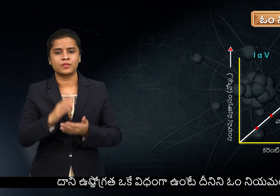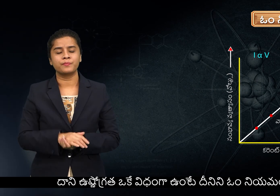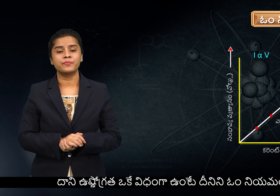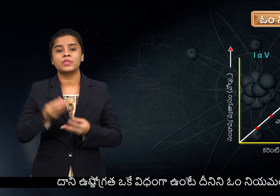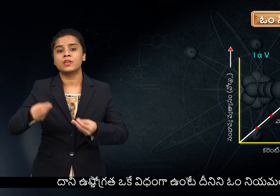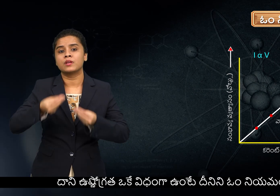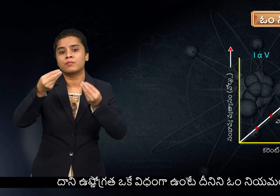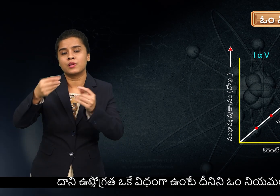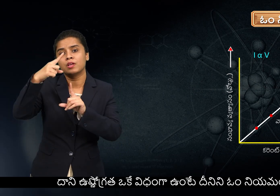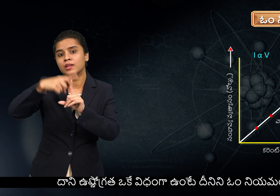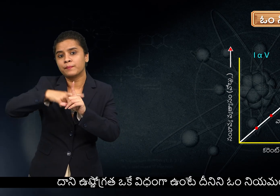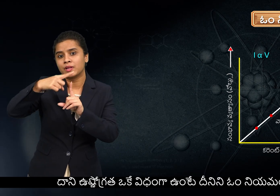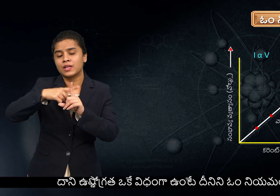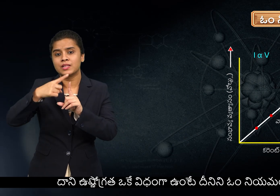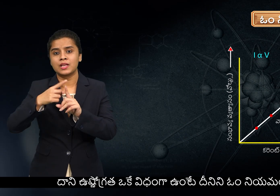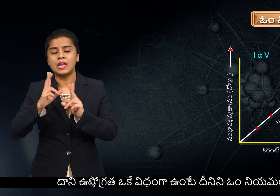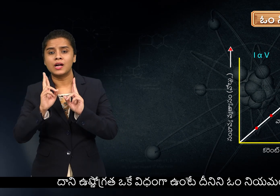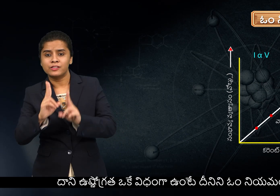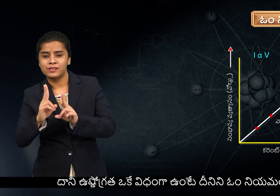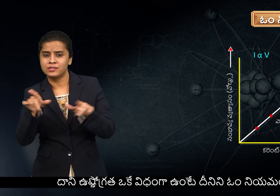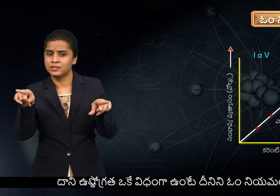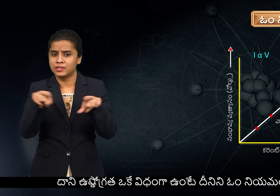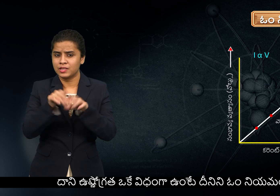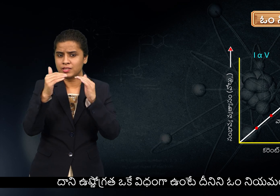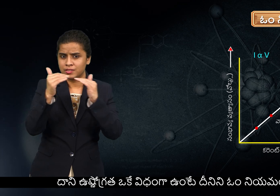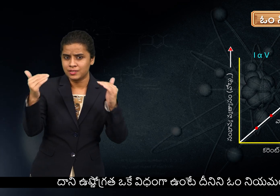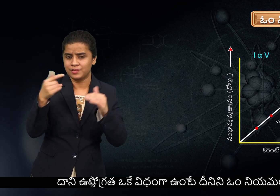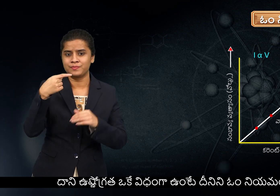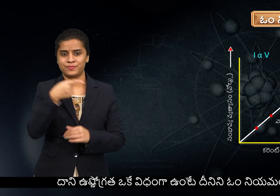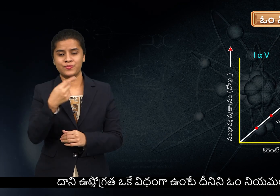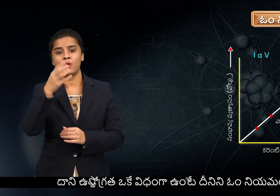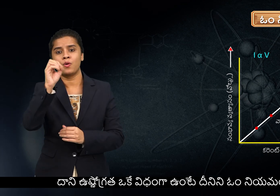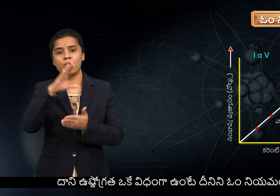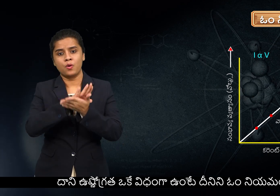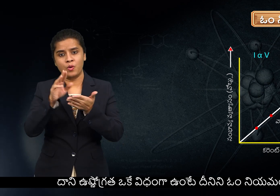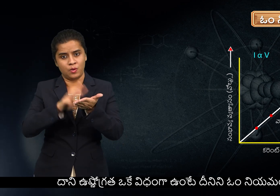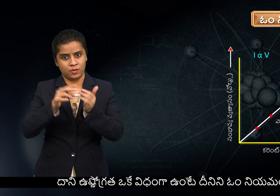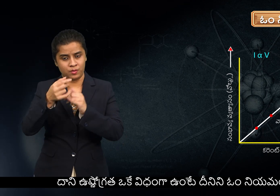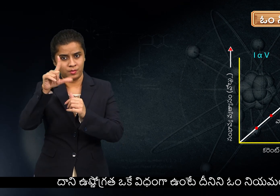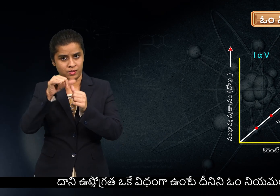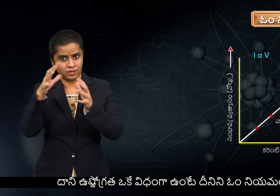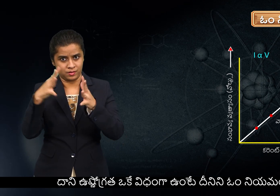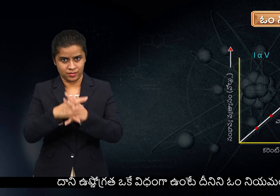దాని ఉష్ణోగ్రత ఒకే విధంగా ఉంటే దీనిని ఓం నియమం అంటారు.